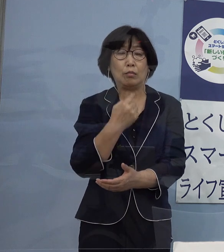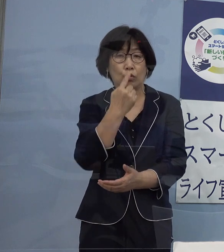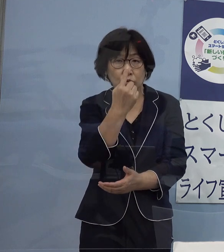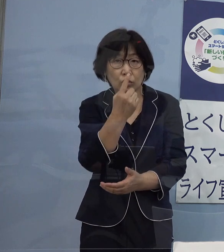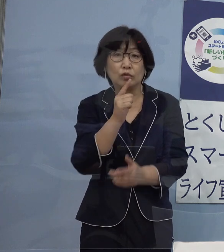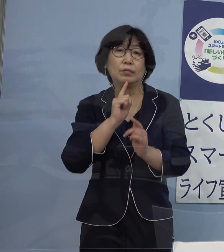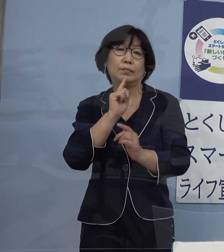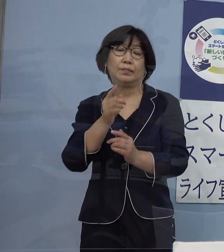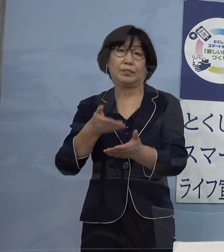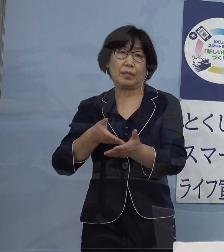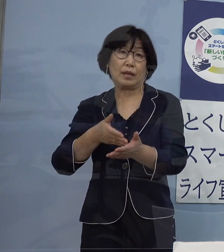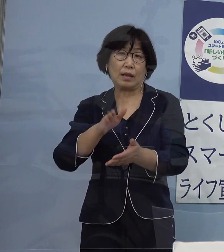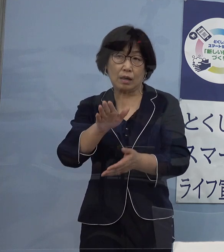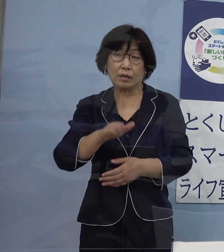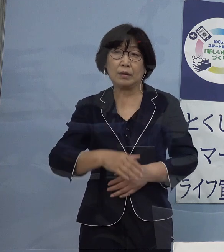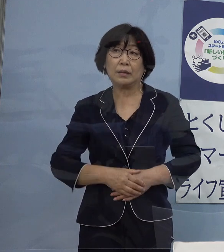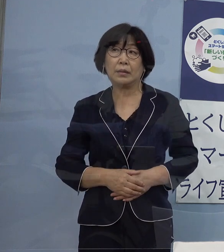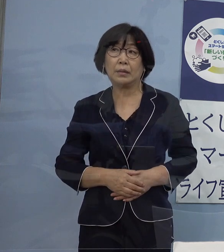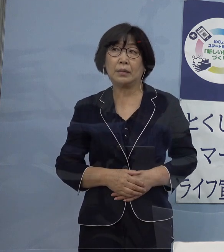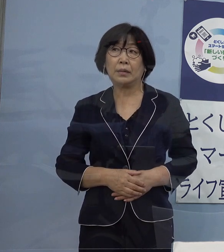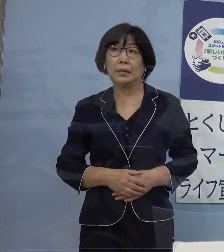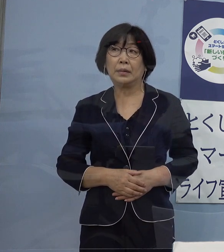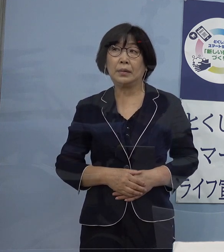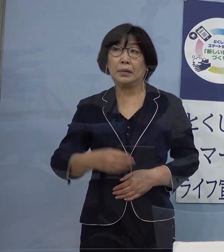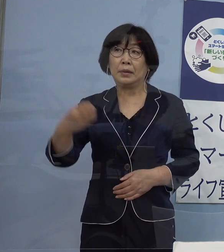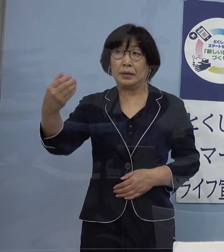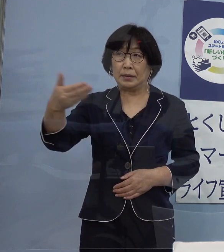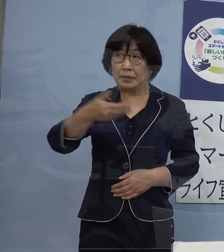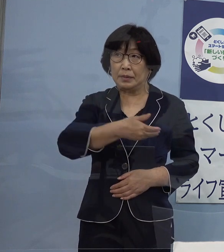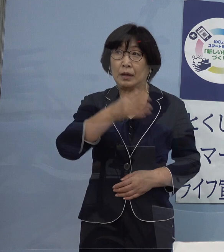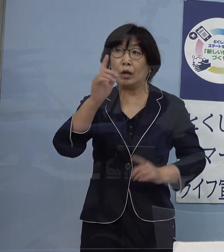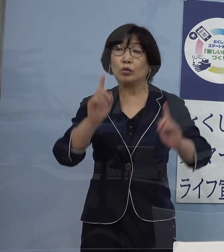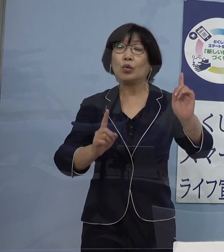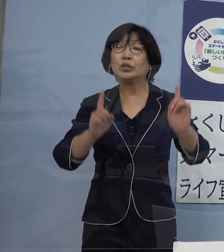。 どちらかが、例えば